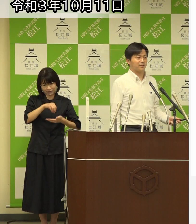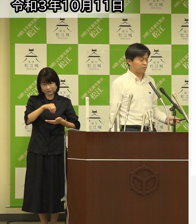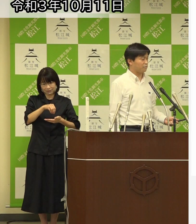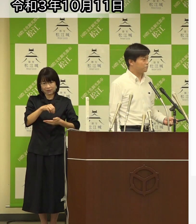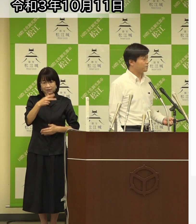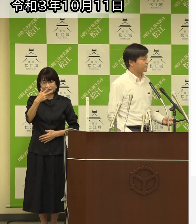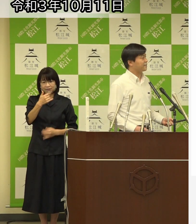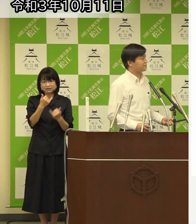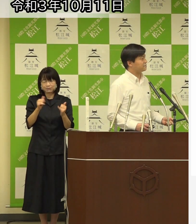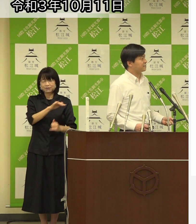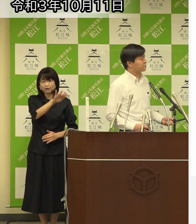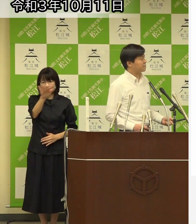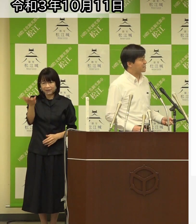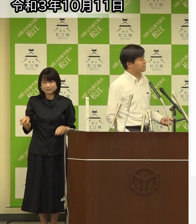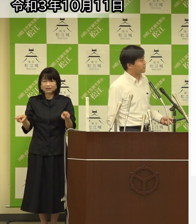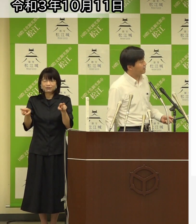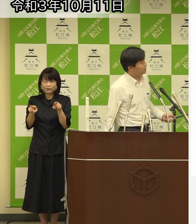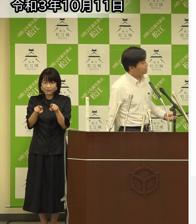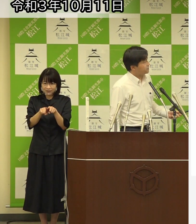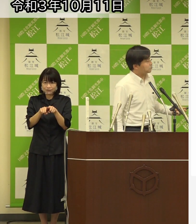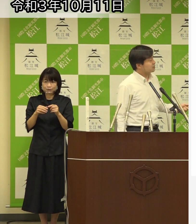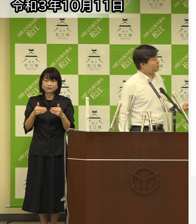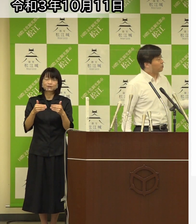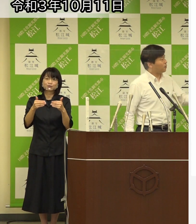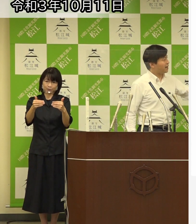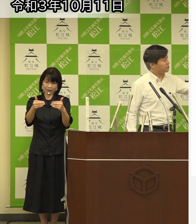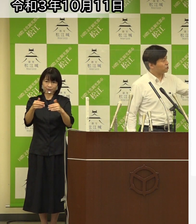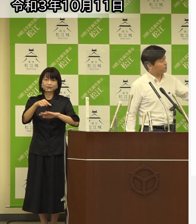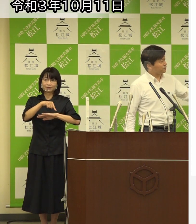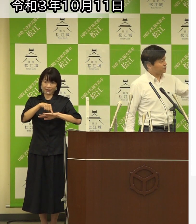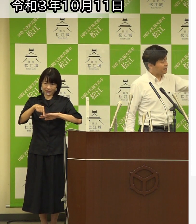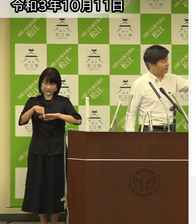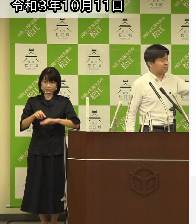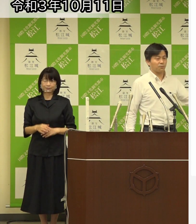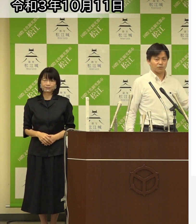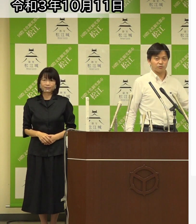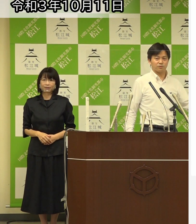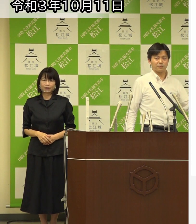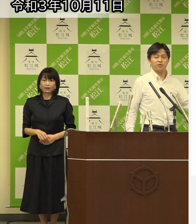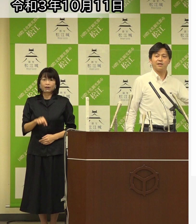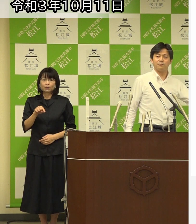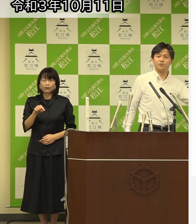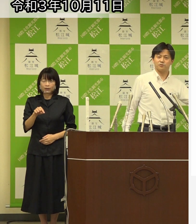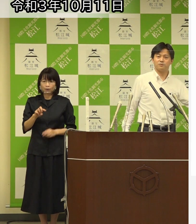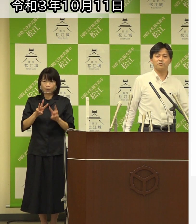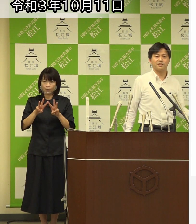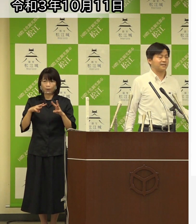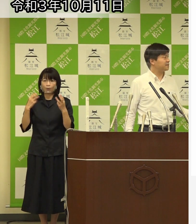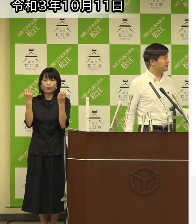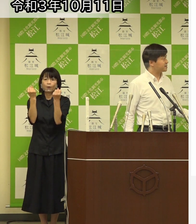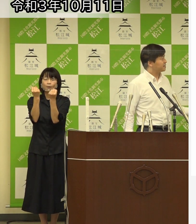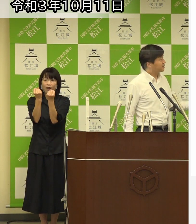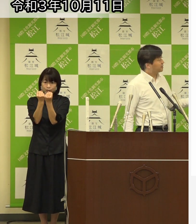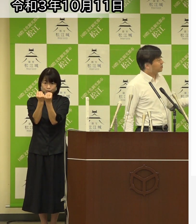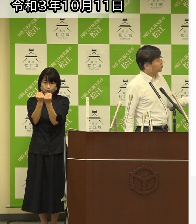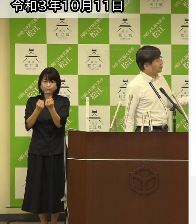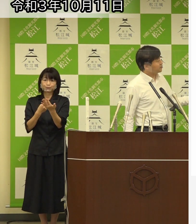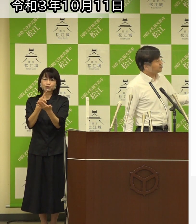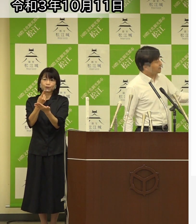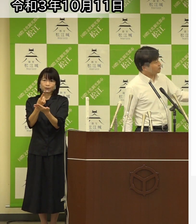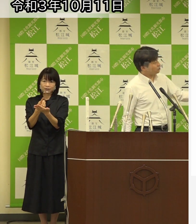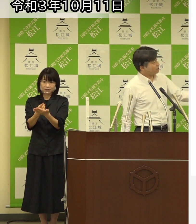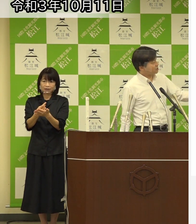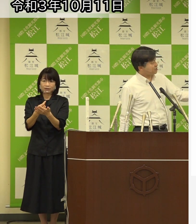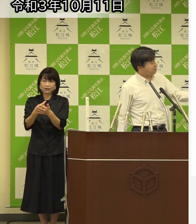作っていくというふうな計画でございます。そのためのワークショップの参加者募集、あと意見募集のお知らせです。